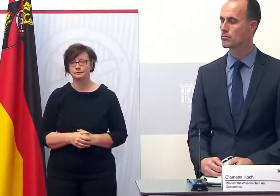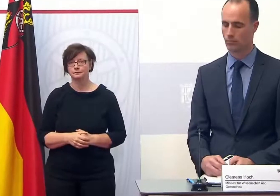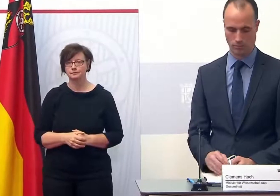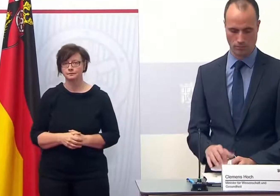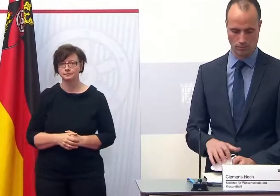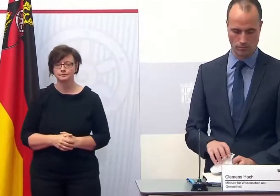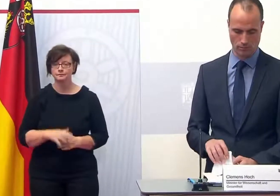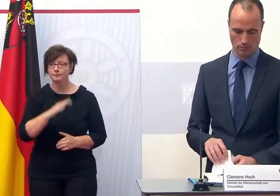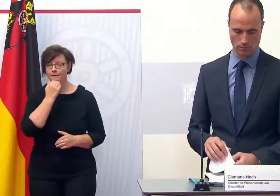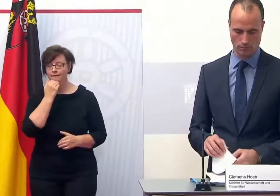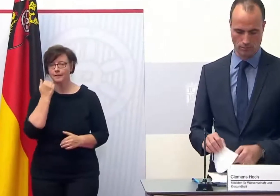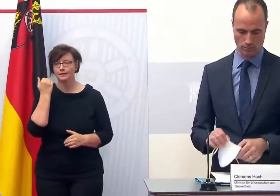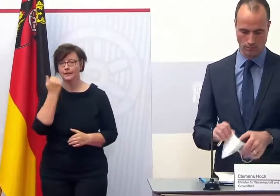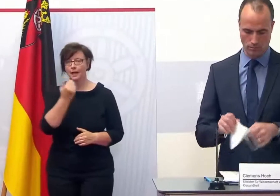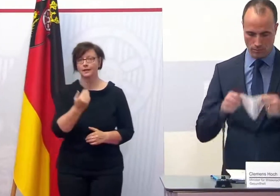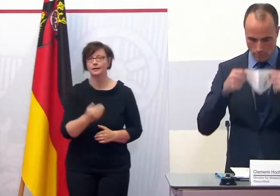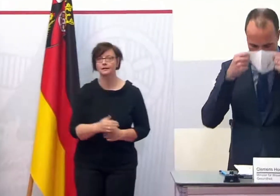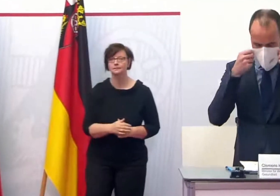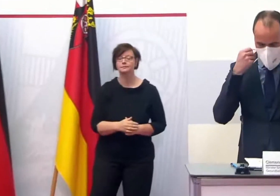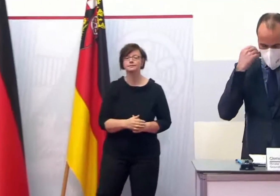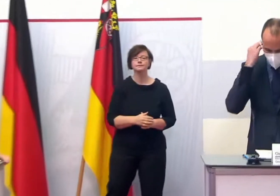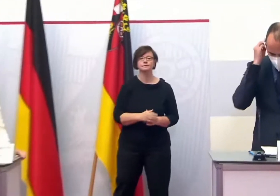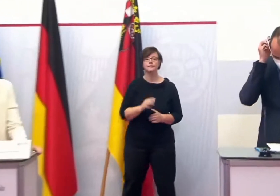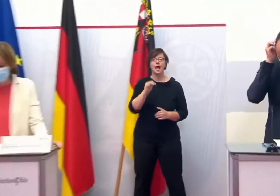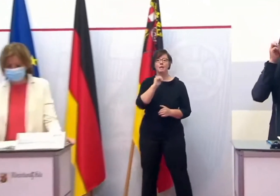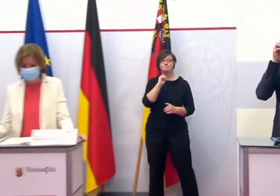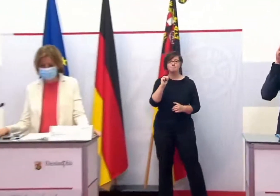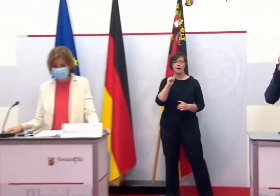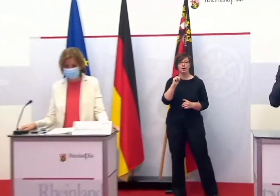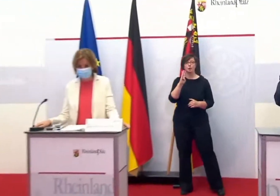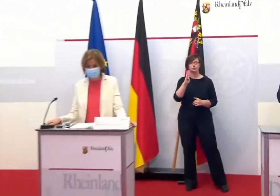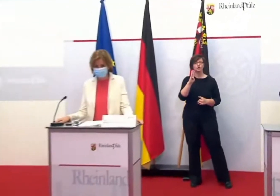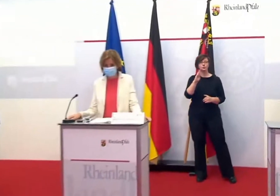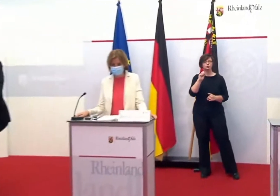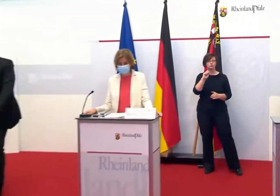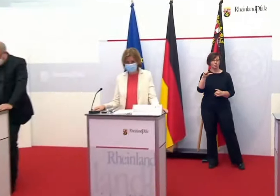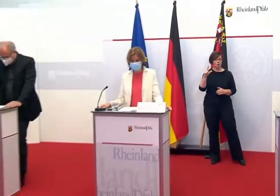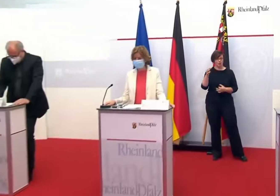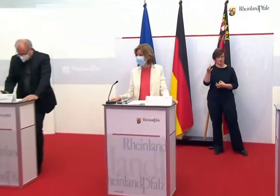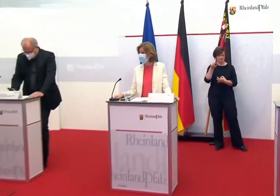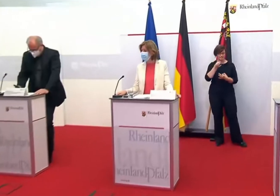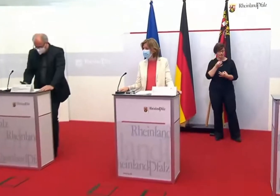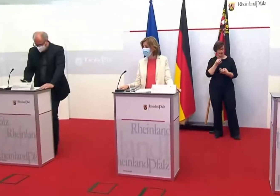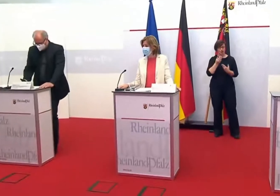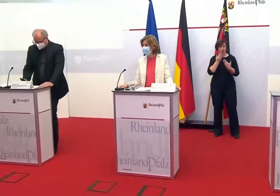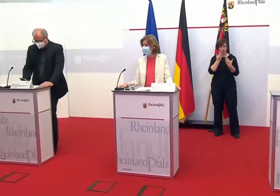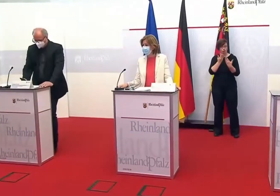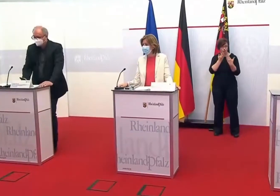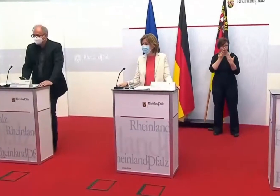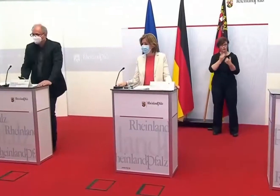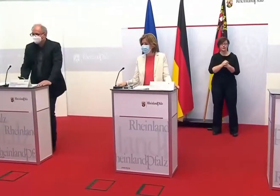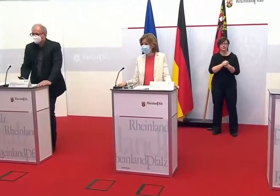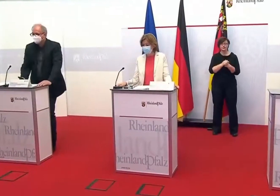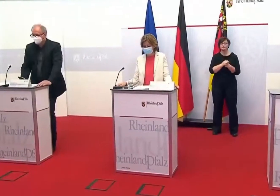Ja, vielen Dank. Ich stelle jetzt die Frage von Markus Wolf. Ab wann wieder,